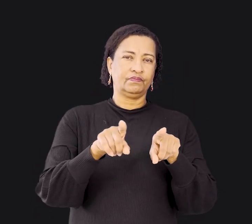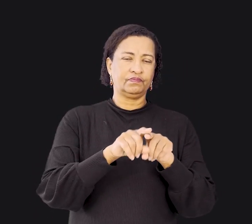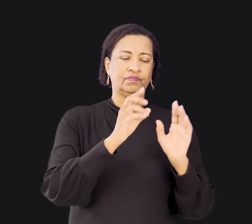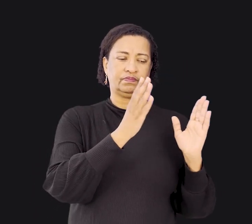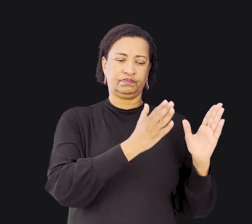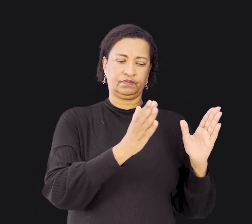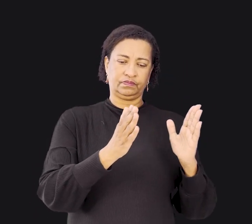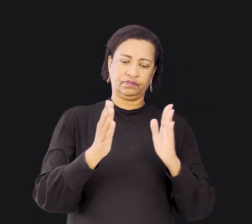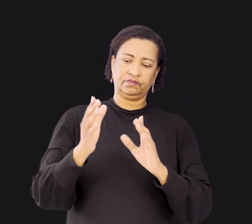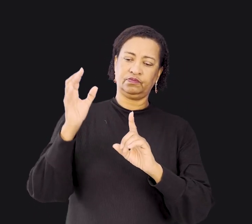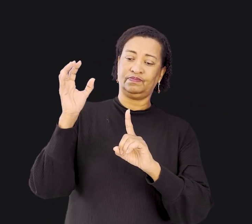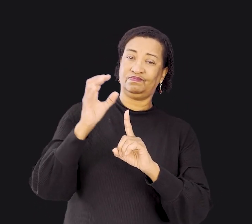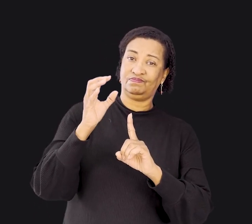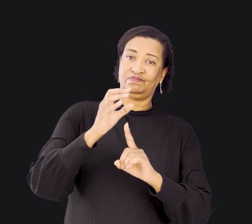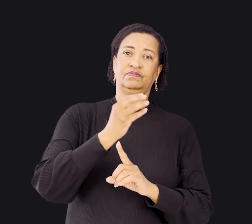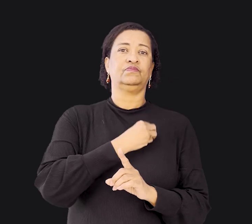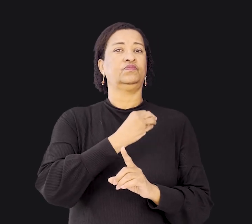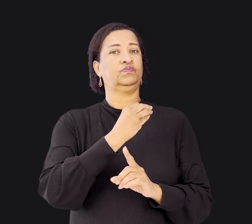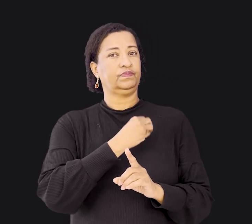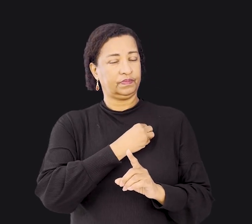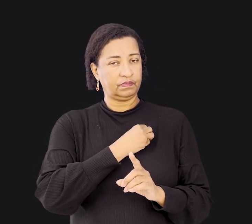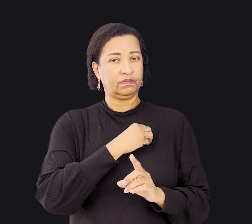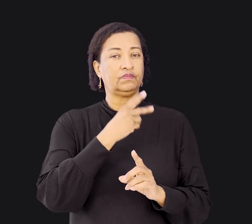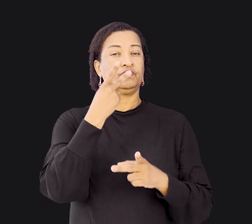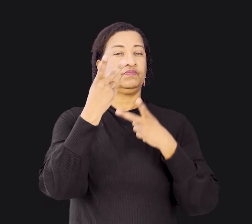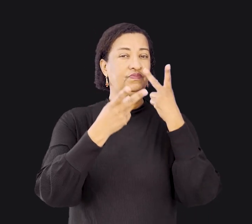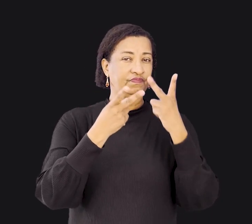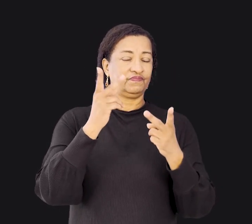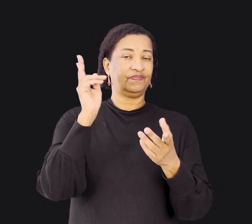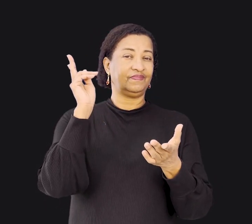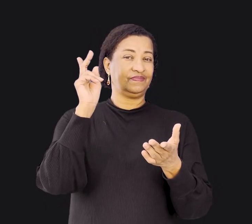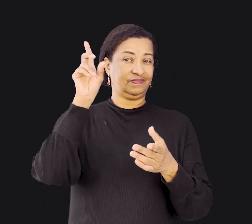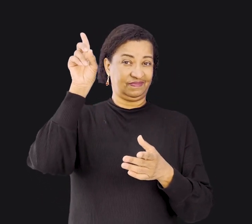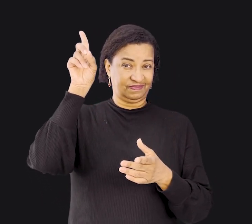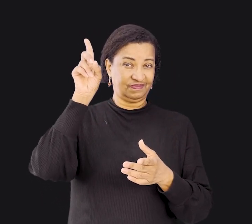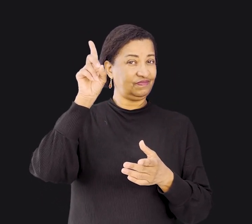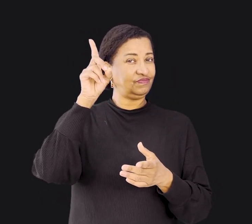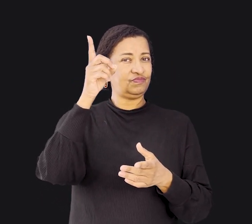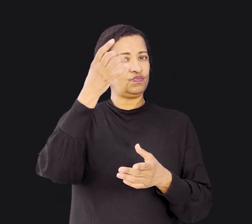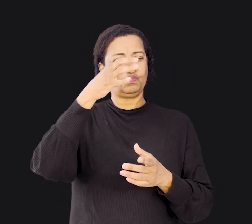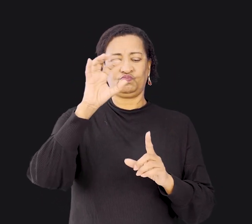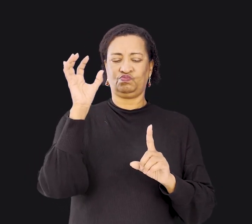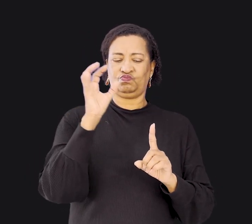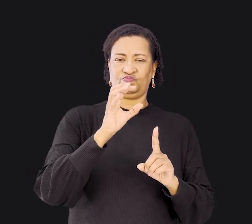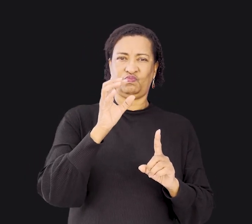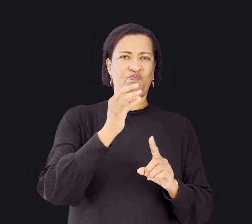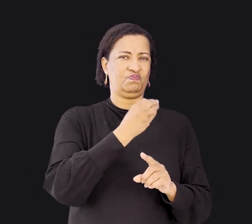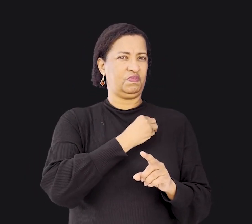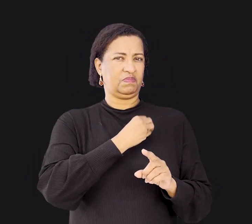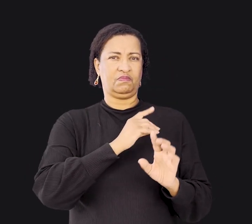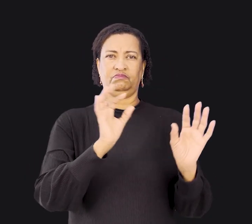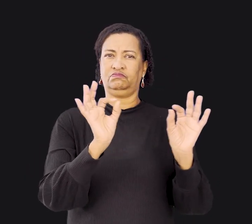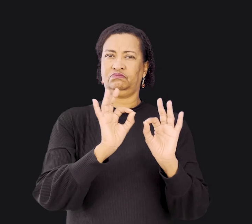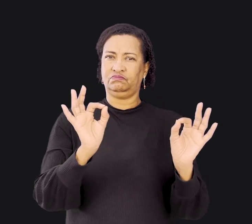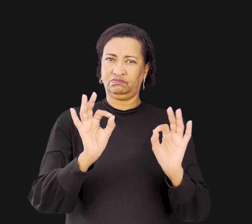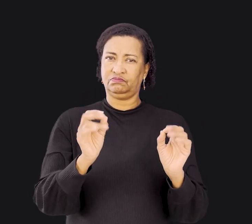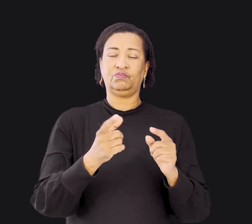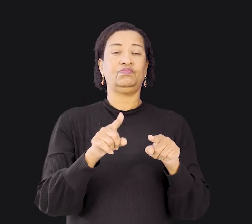da tentação e do pecado, e afirma que Deus não é a fonte do pecado nem da tentação, e que ele não tem nada a ver com